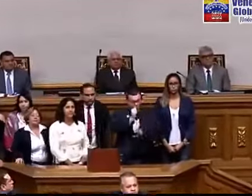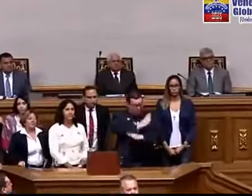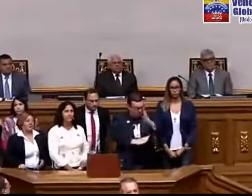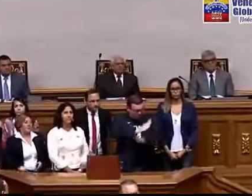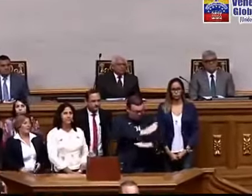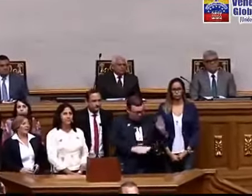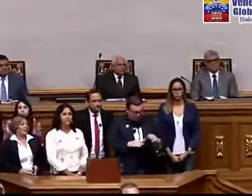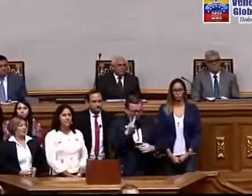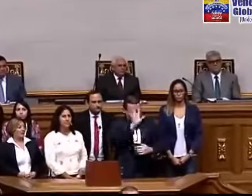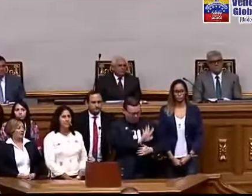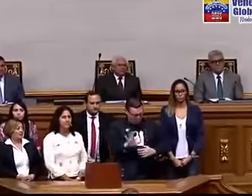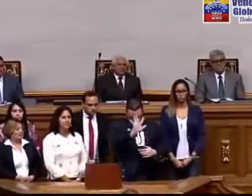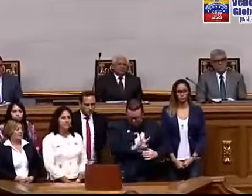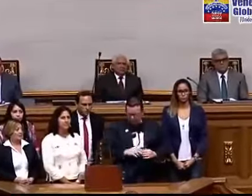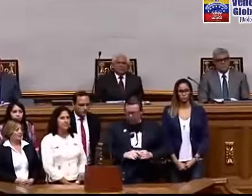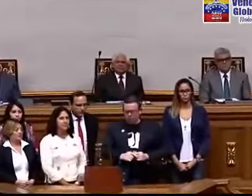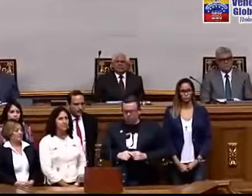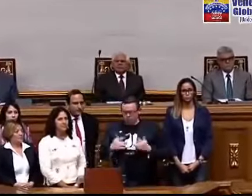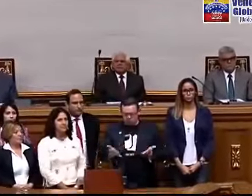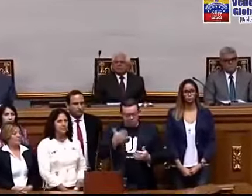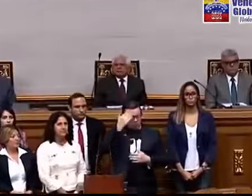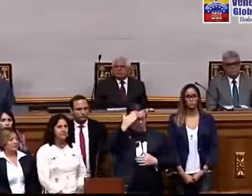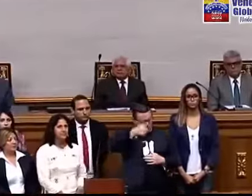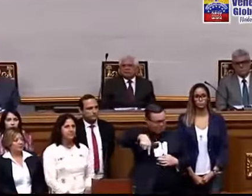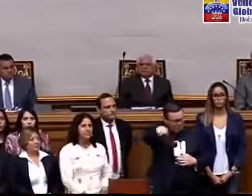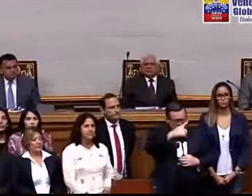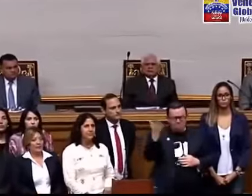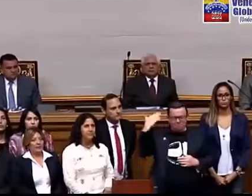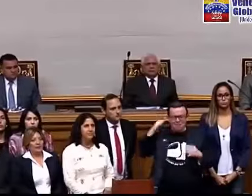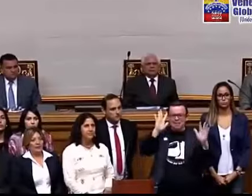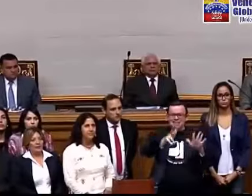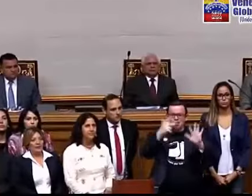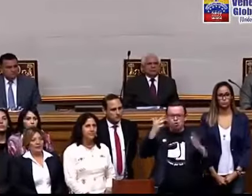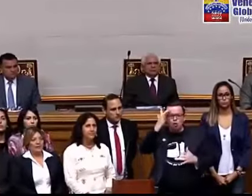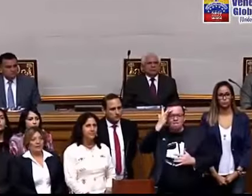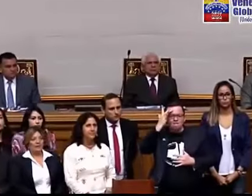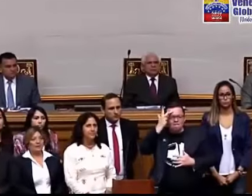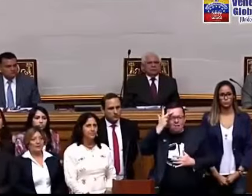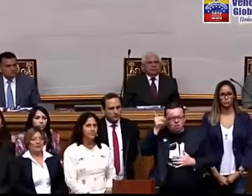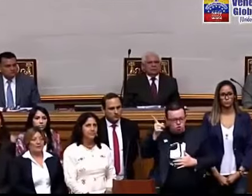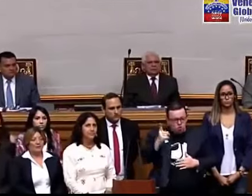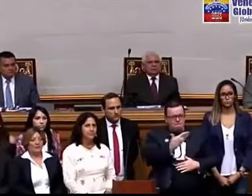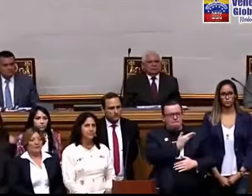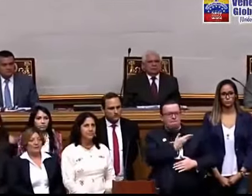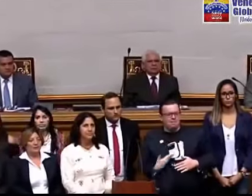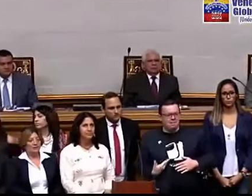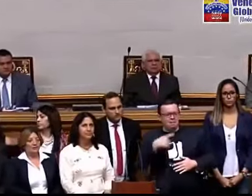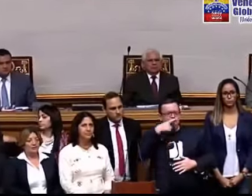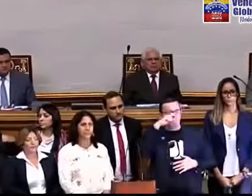representar nuestras voces en nuestras señas en este espacio dentro de la Asamblea. El